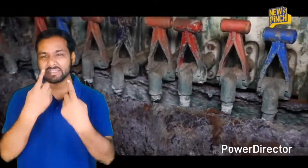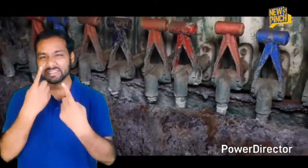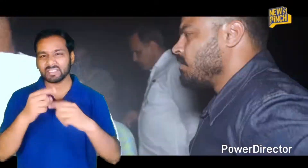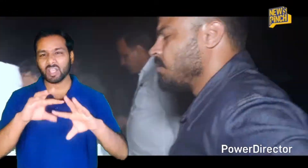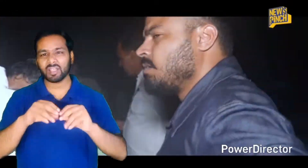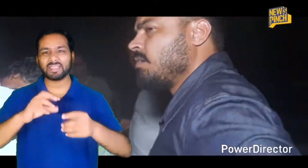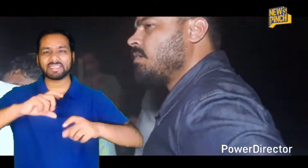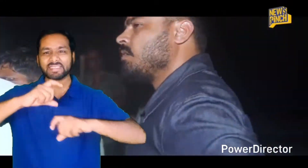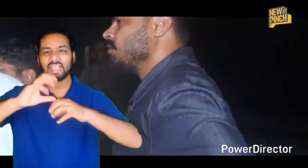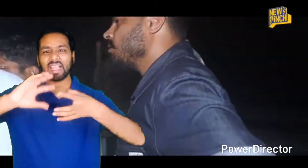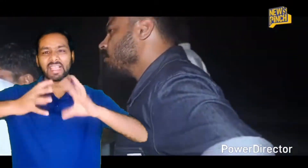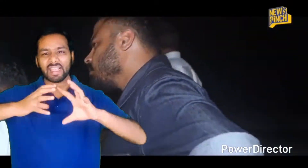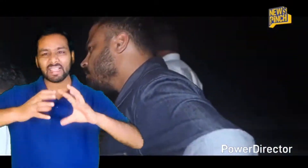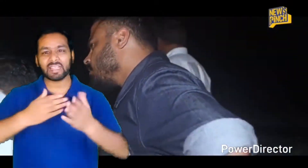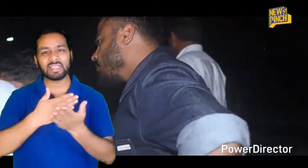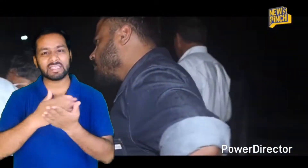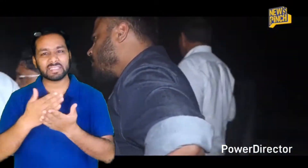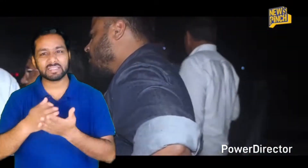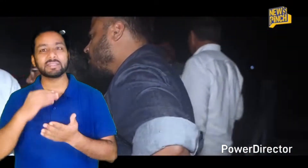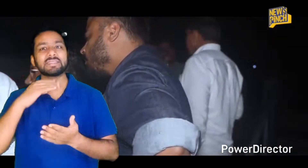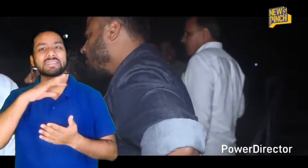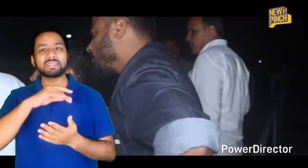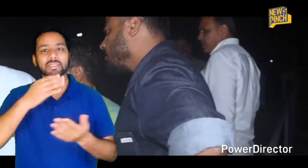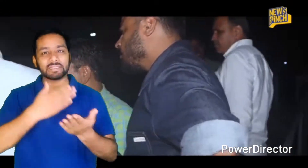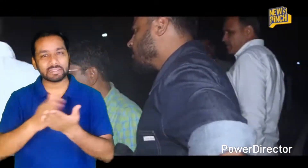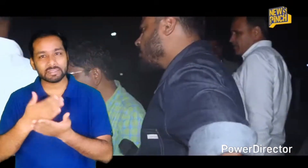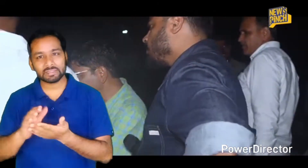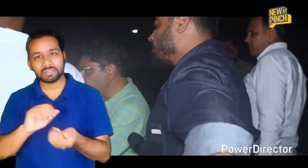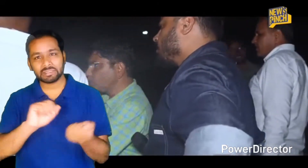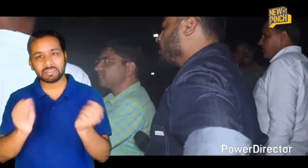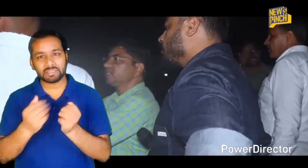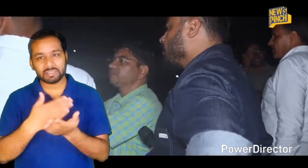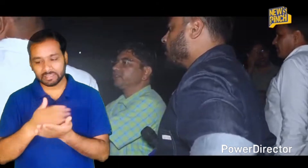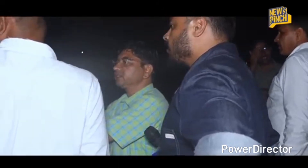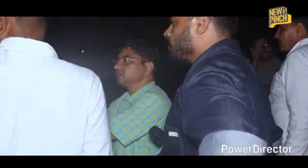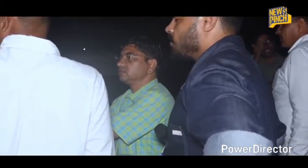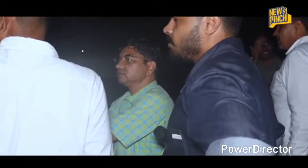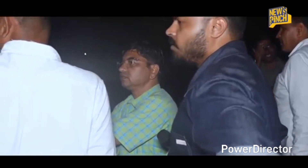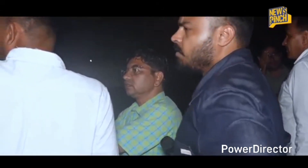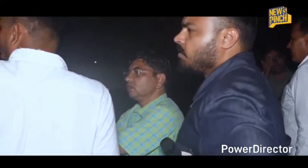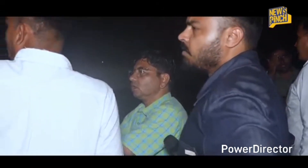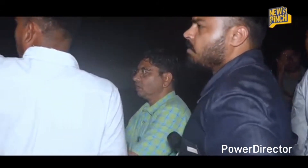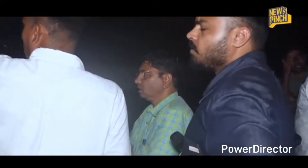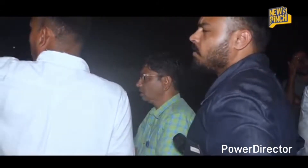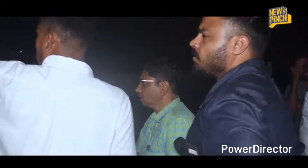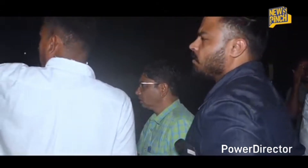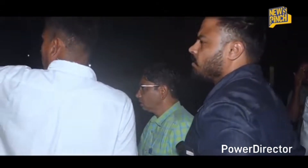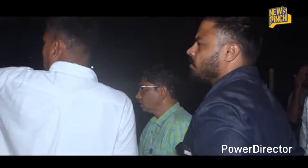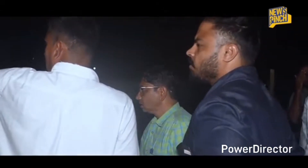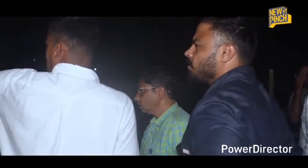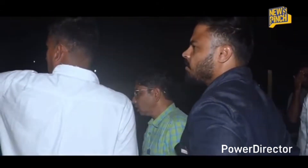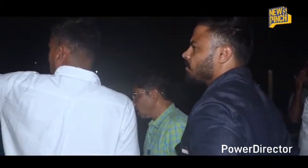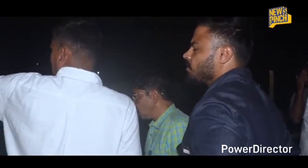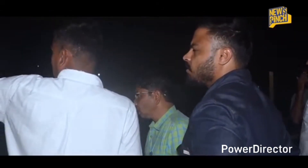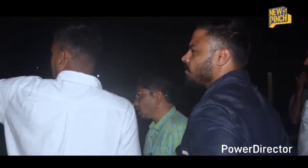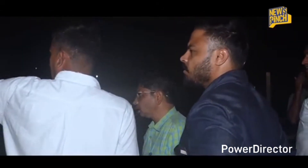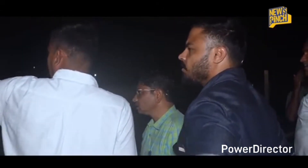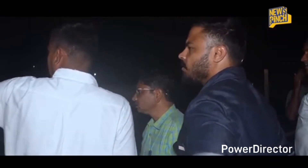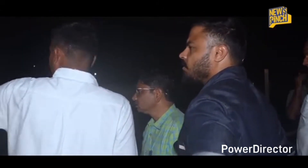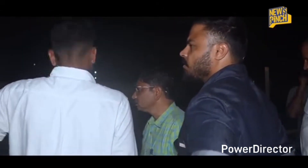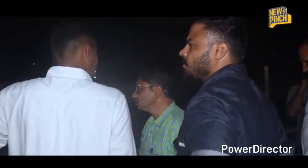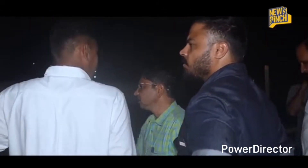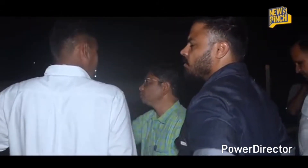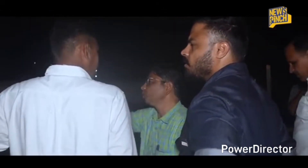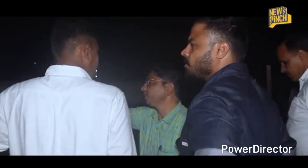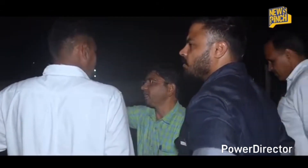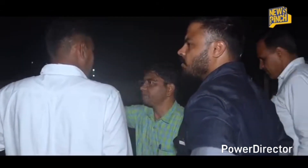ये साफ करने की यूनिट नहीं है, ये तो मोटी स्क्रैपर चलाने के लिए है ताकि स्लज इकट्ठी होकर सेंटर में आ जाए। जो ये ऊपर सीढ़ी जैसे लग रही है, ये क्या